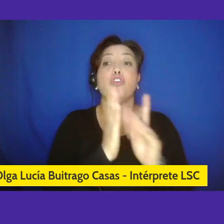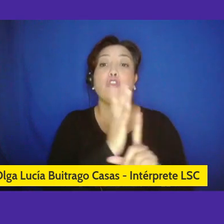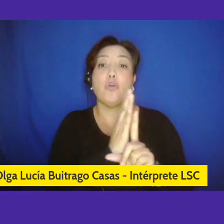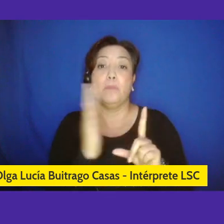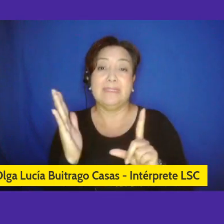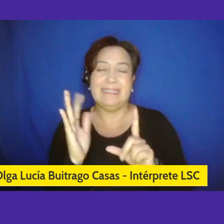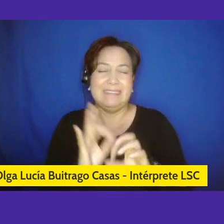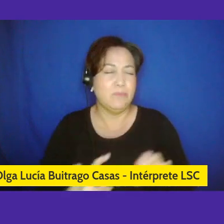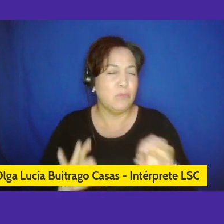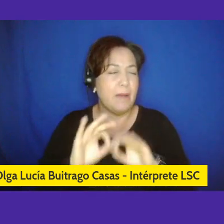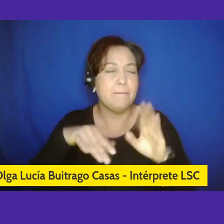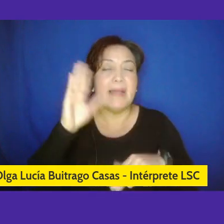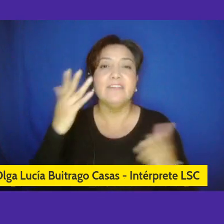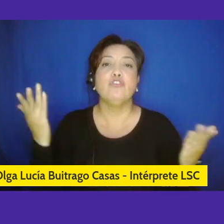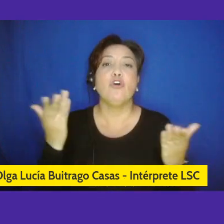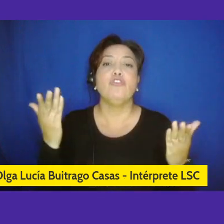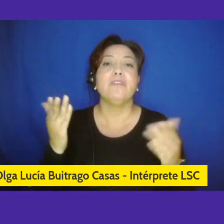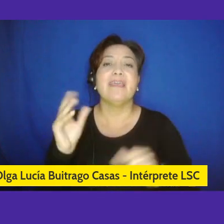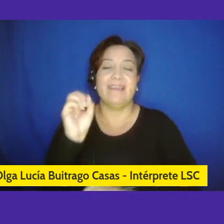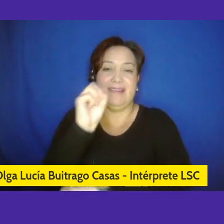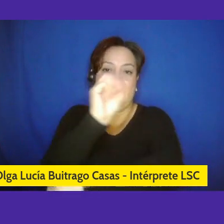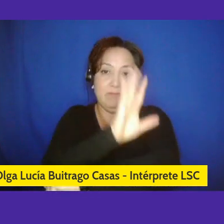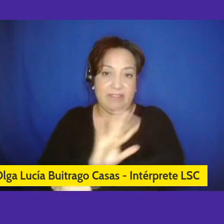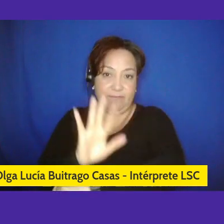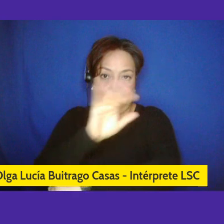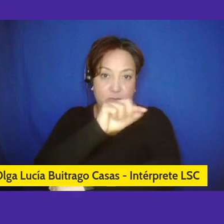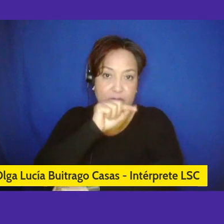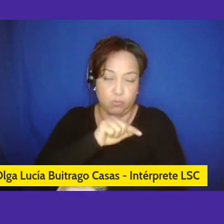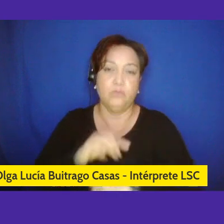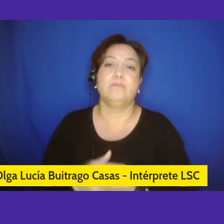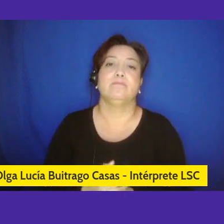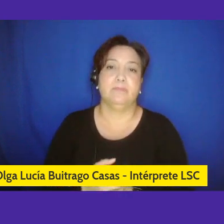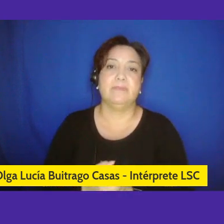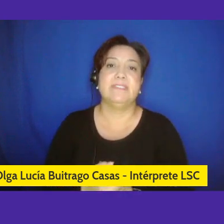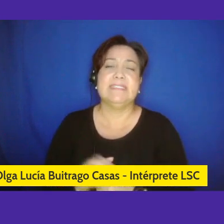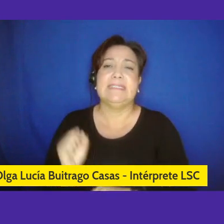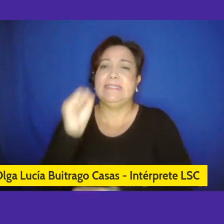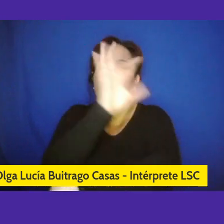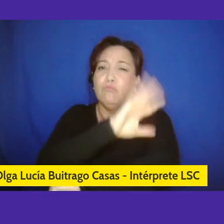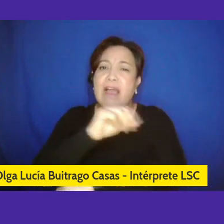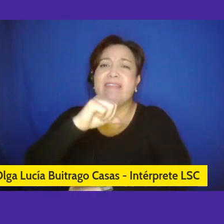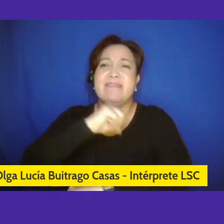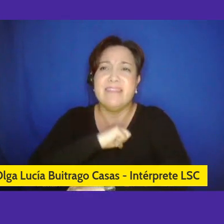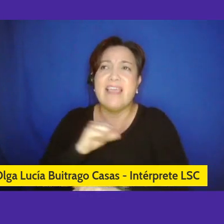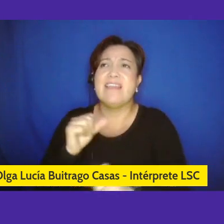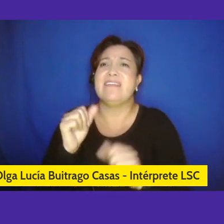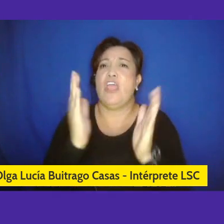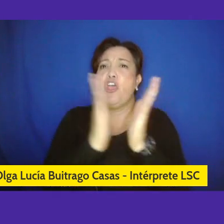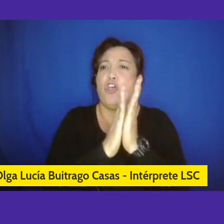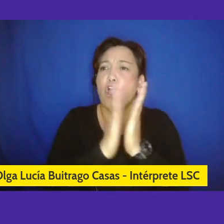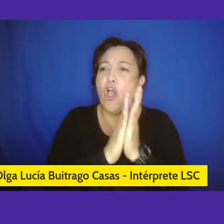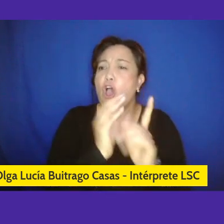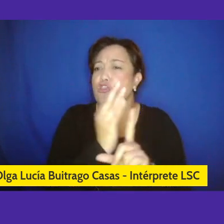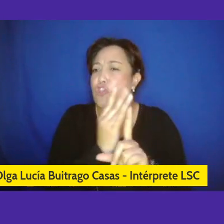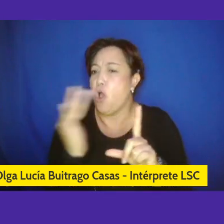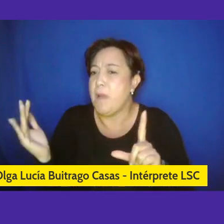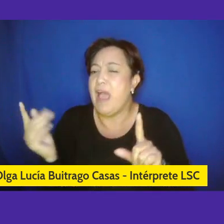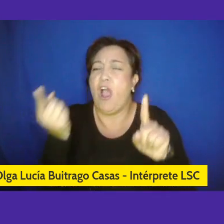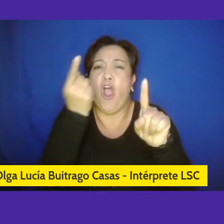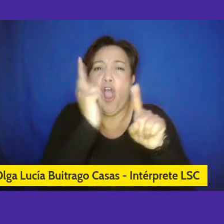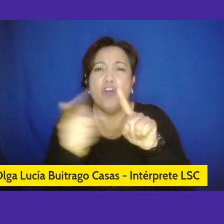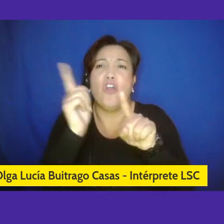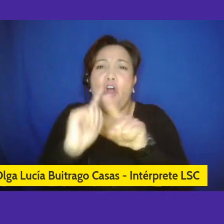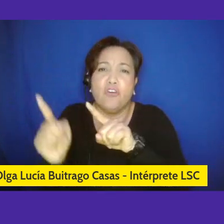plataformas. Las plataformas están muy ávidas de documentales, piden documentales. Por ahí en el